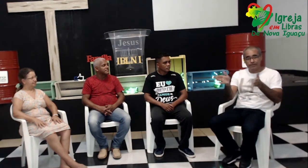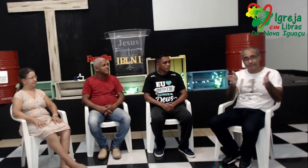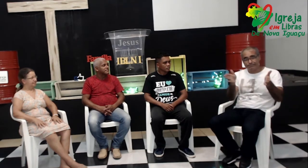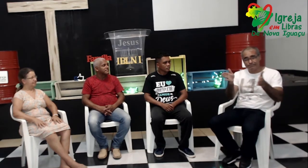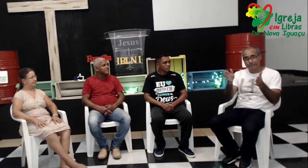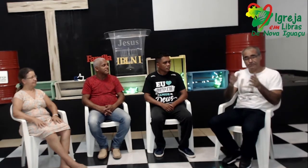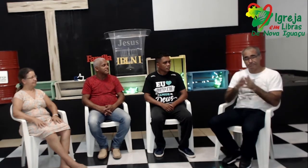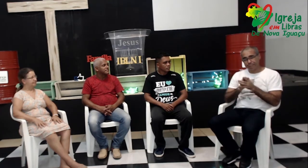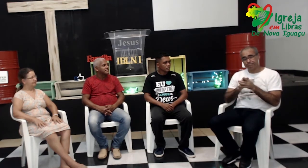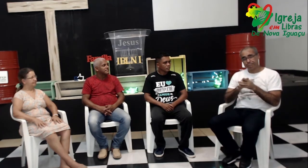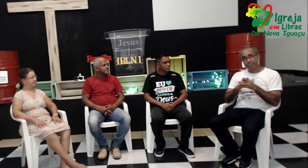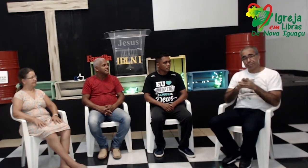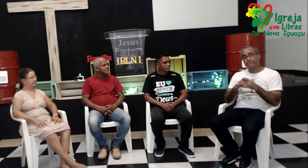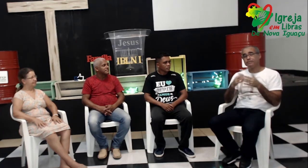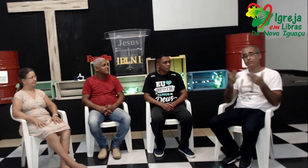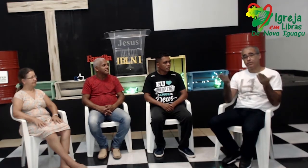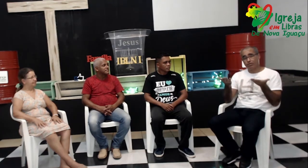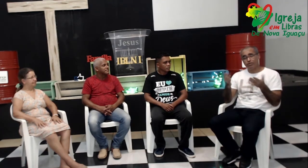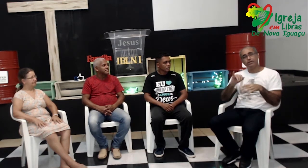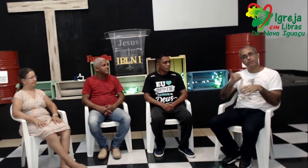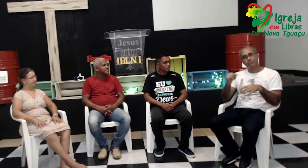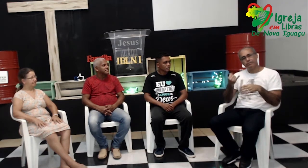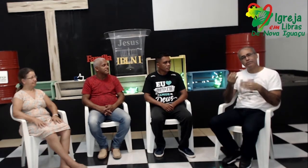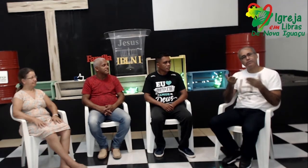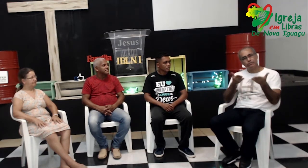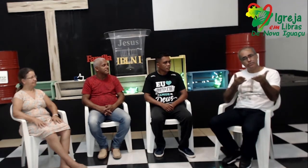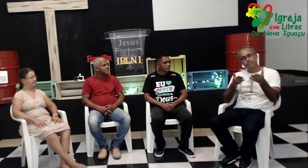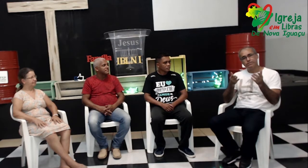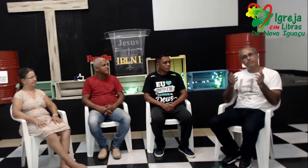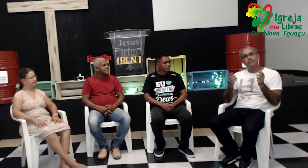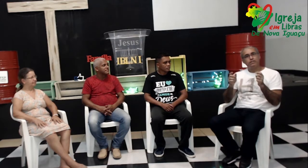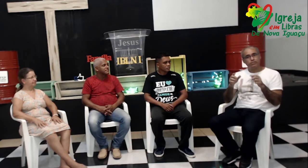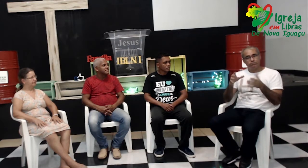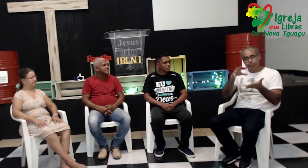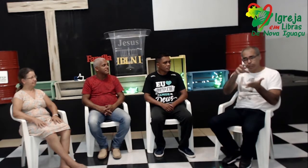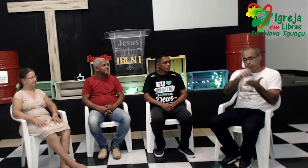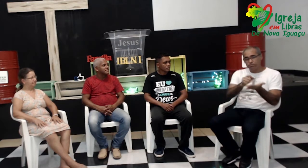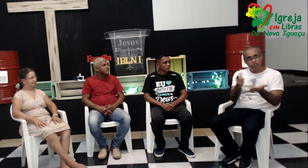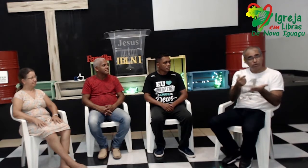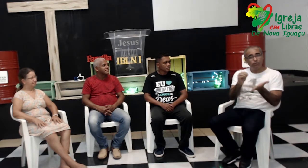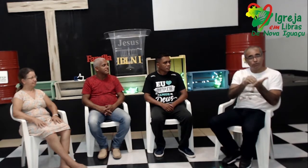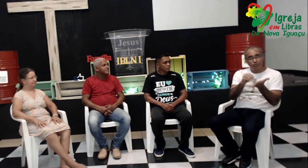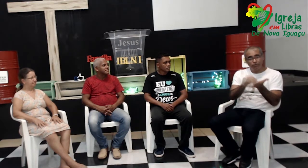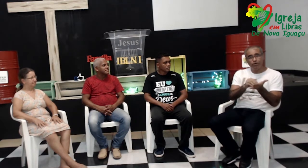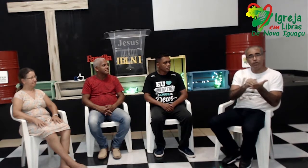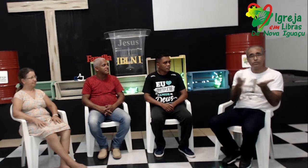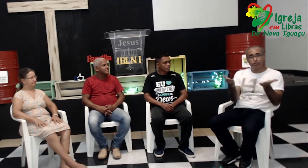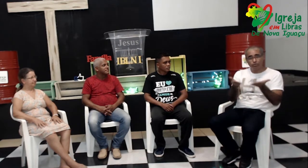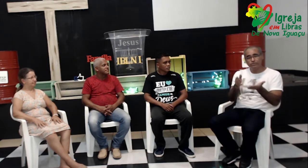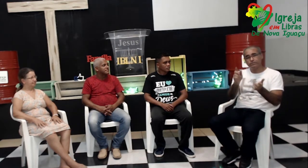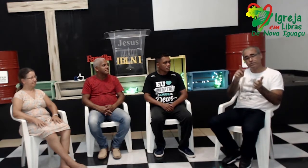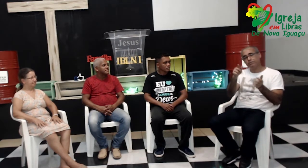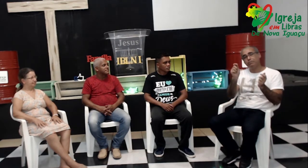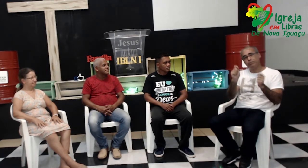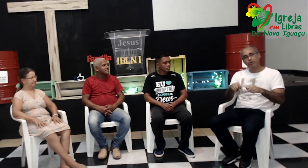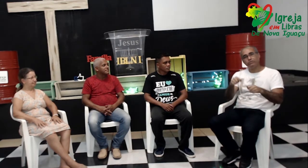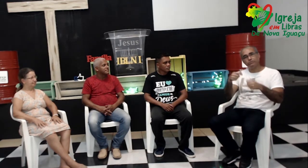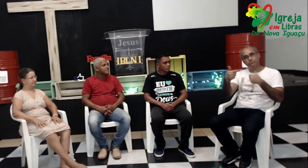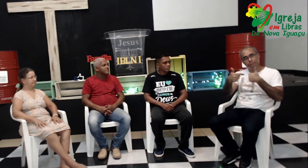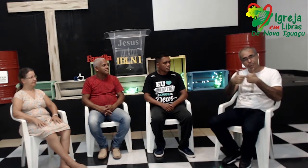sobre o caminho. E é uma oportunidade de você hoje se inscrever no